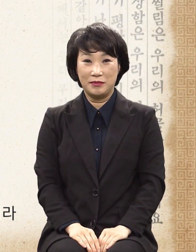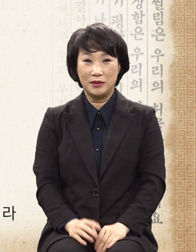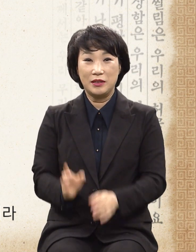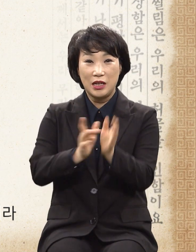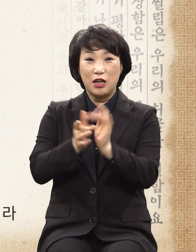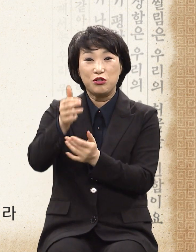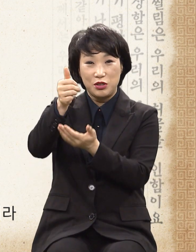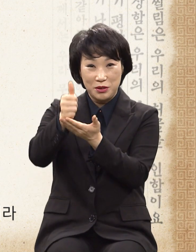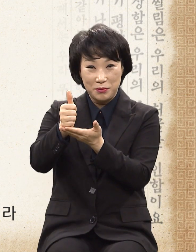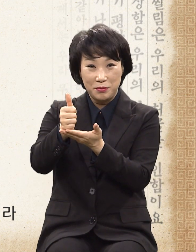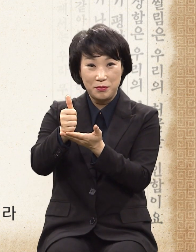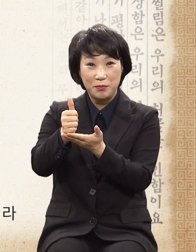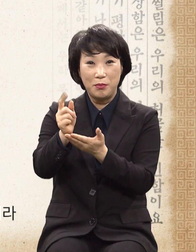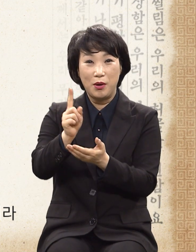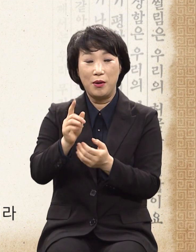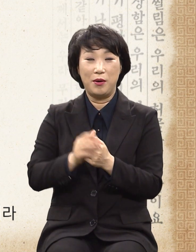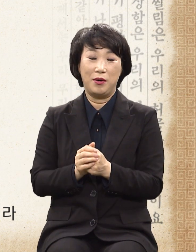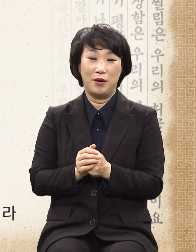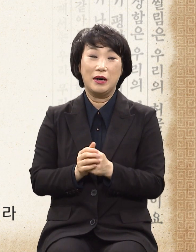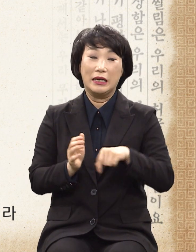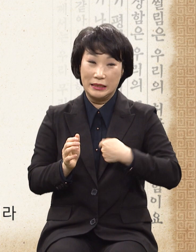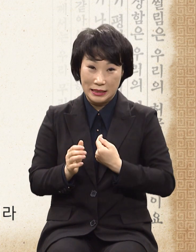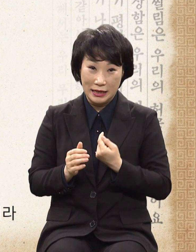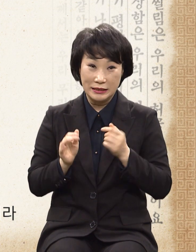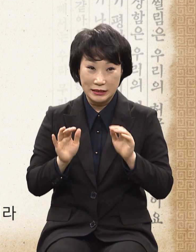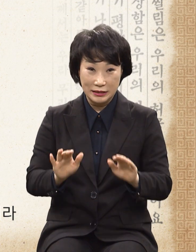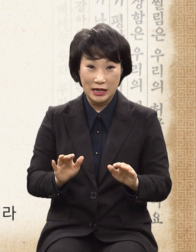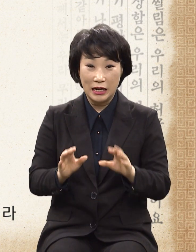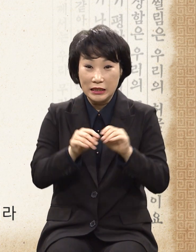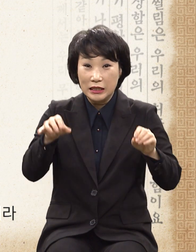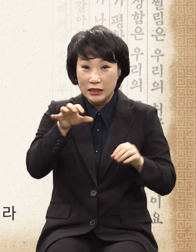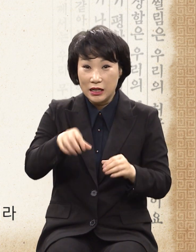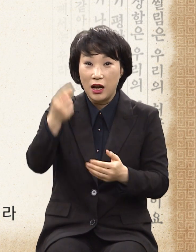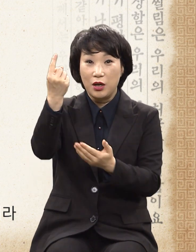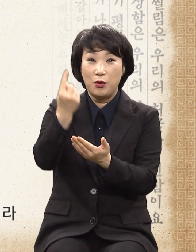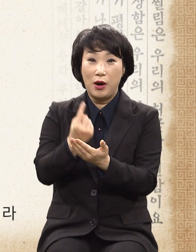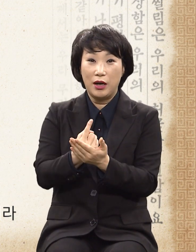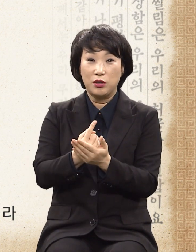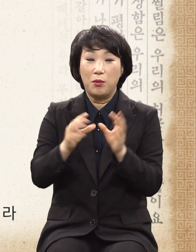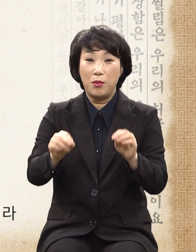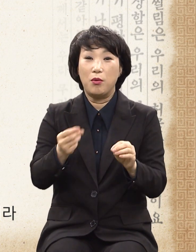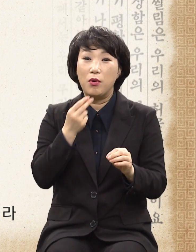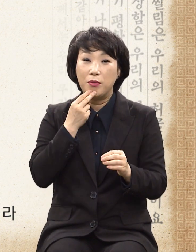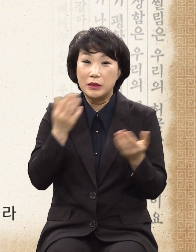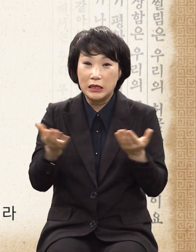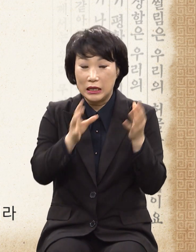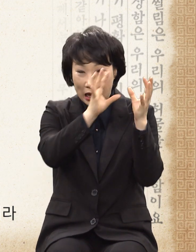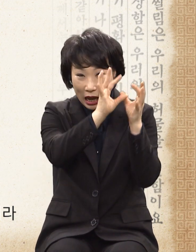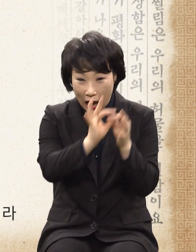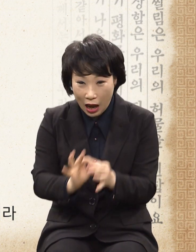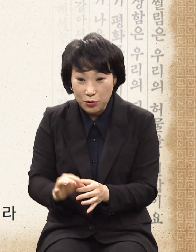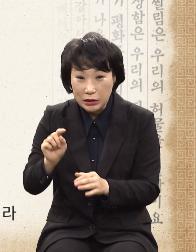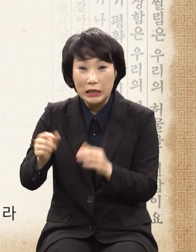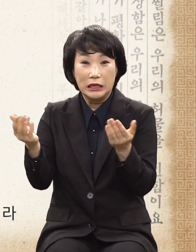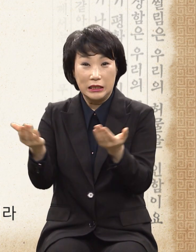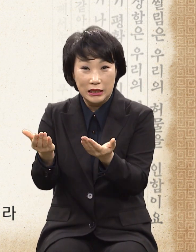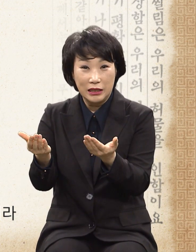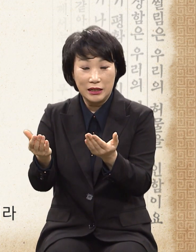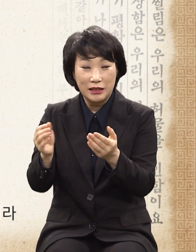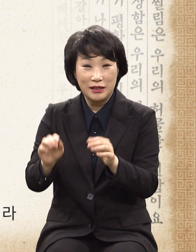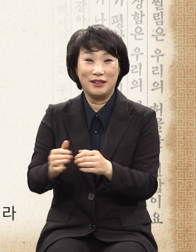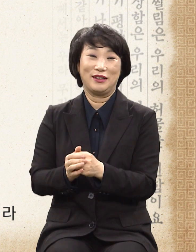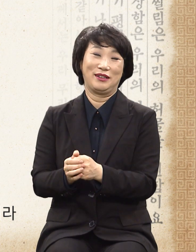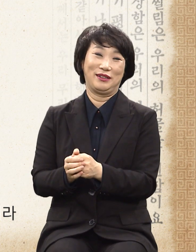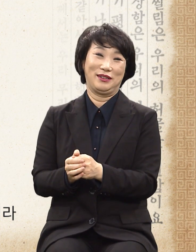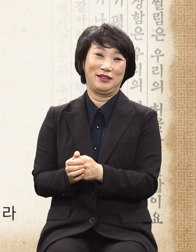그러므로 예수 그리스도께서 자신이 이 땅에서 쉬지 않고 사역하셨던 그 사역을